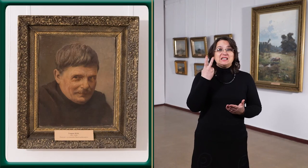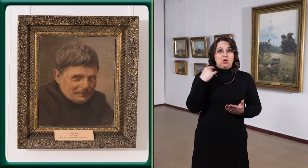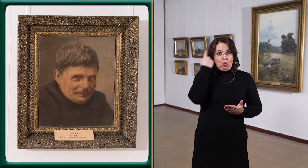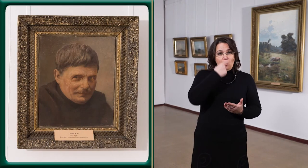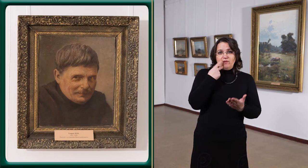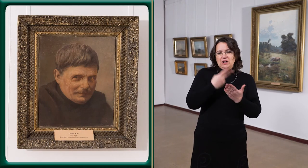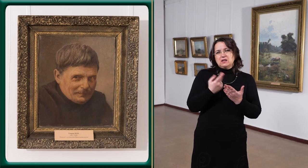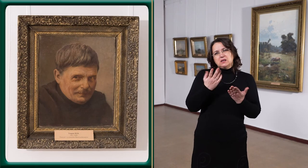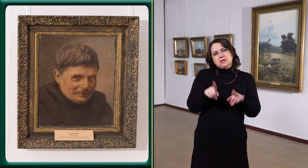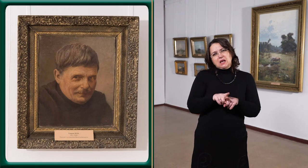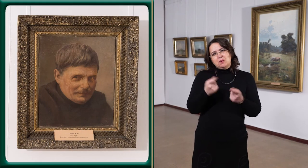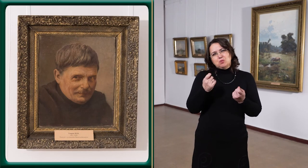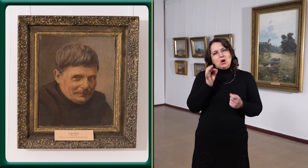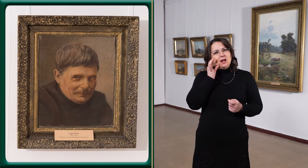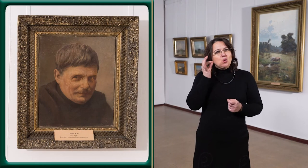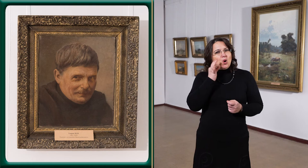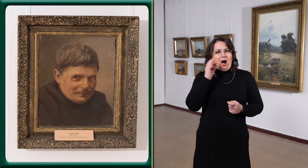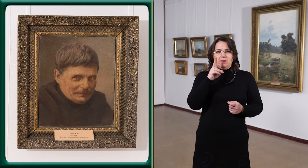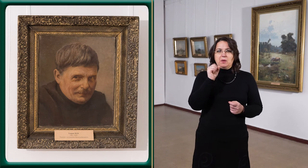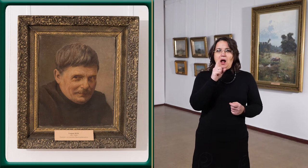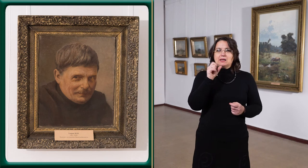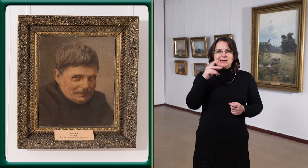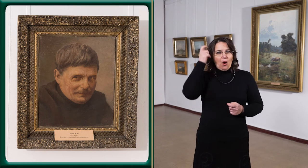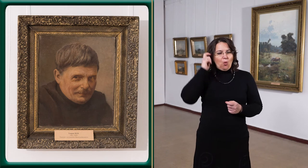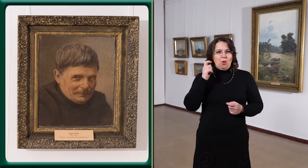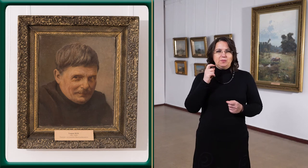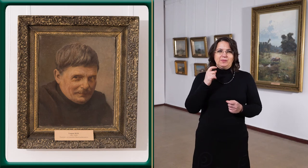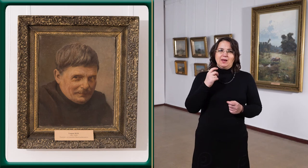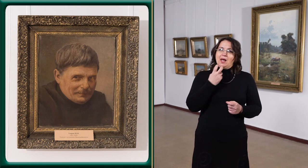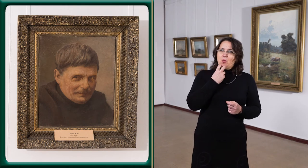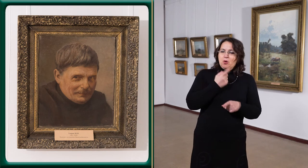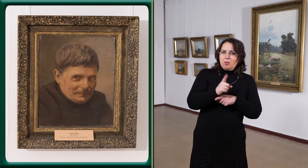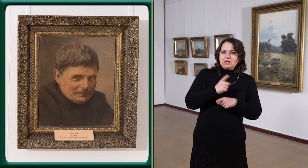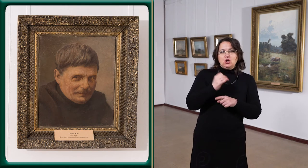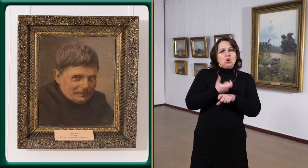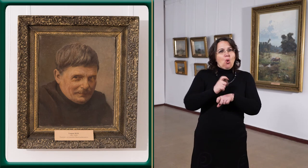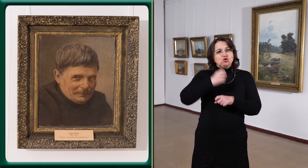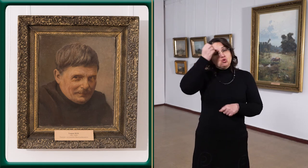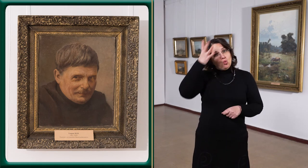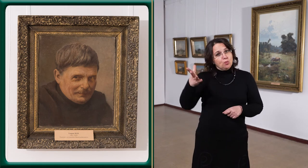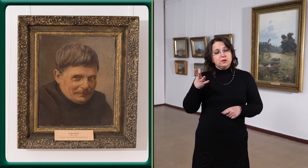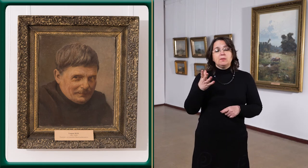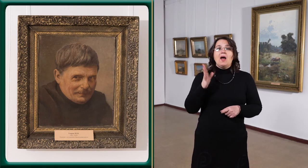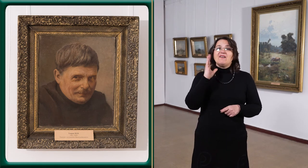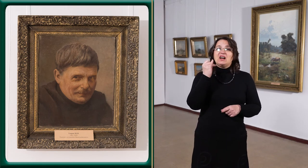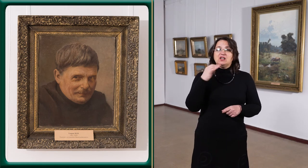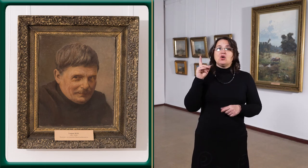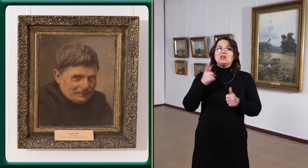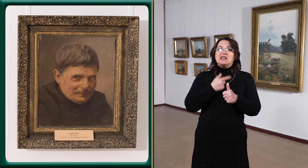таким немножечко лукавым казаком, ироничным и очень умным. Васильковского называют